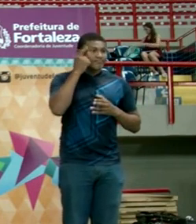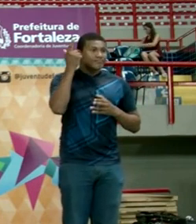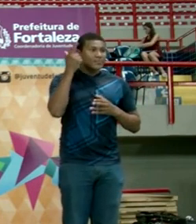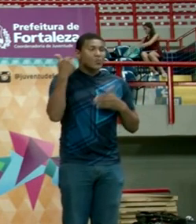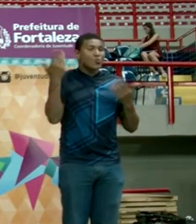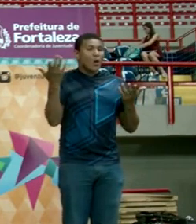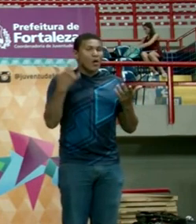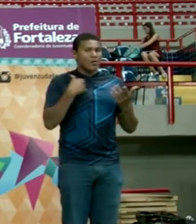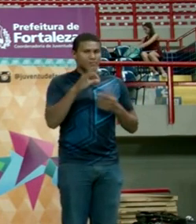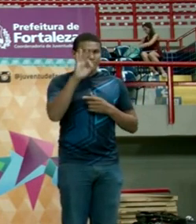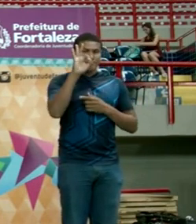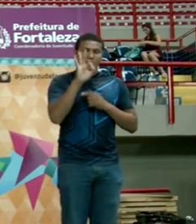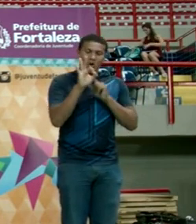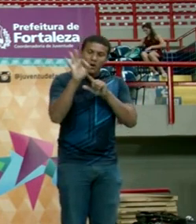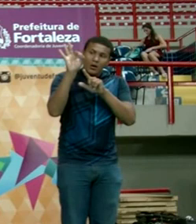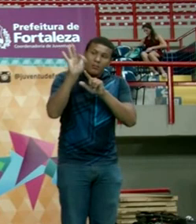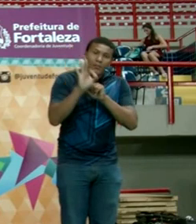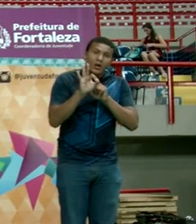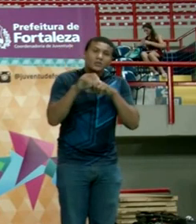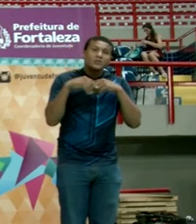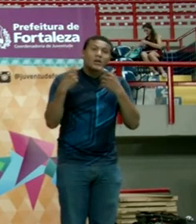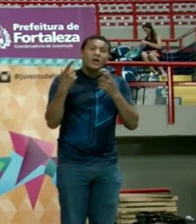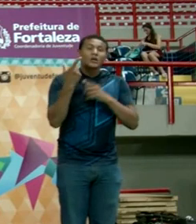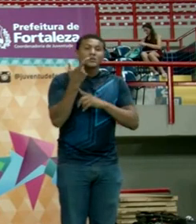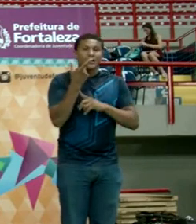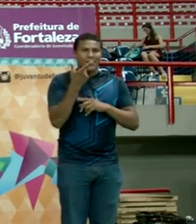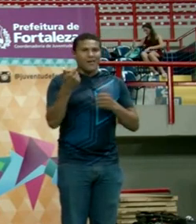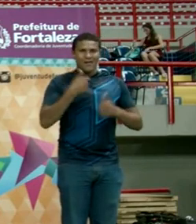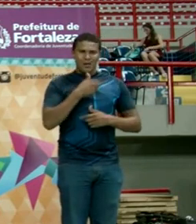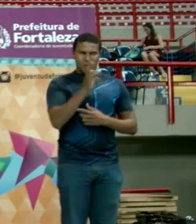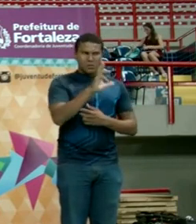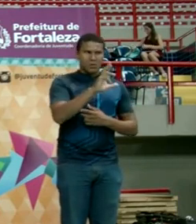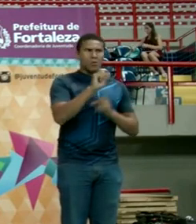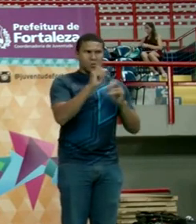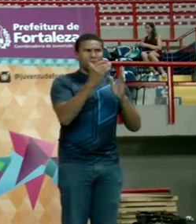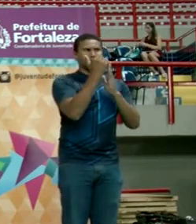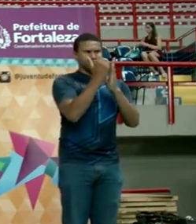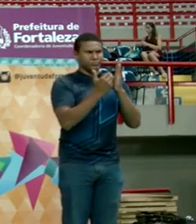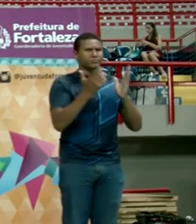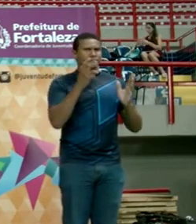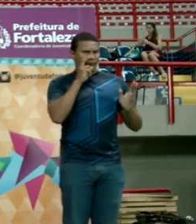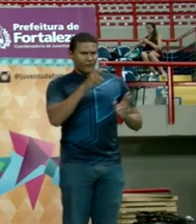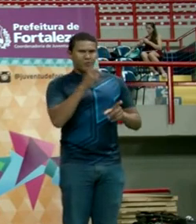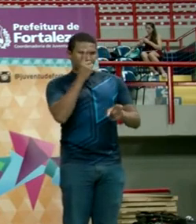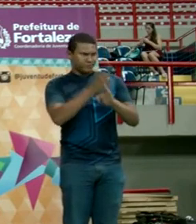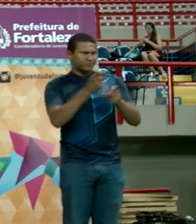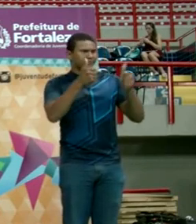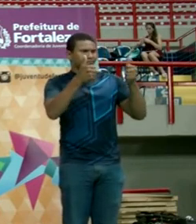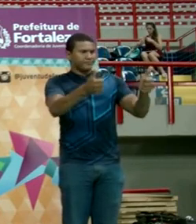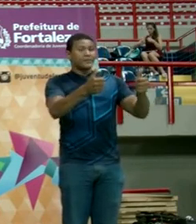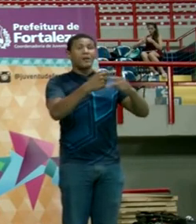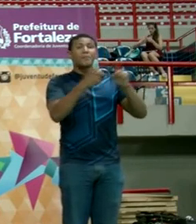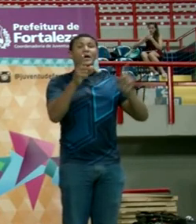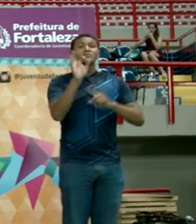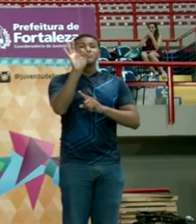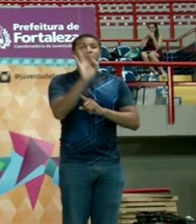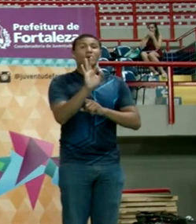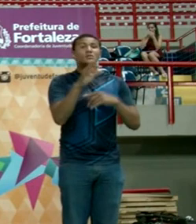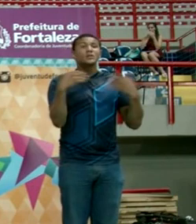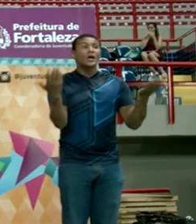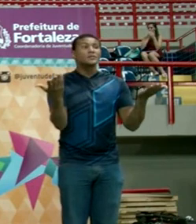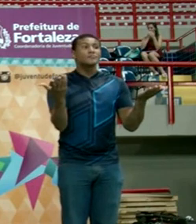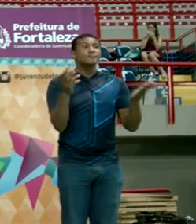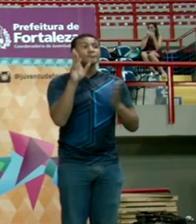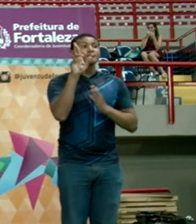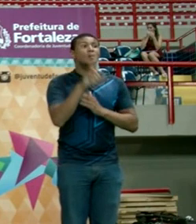quer saber na questão. É quantos reais reduziu de 14 para 12. De